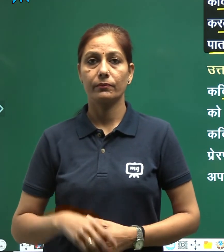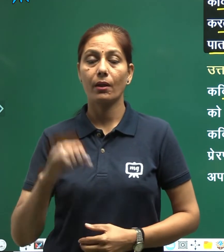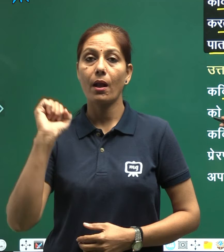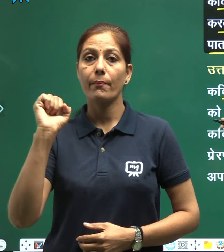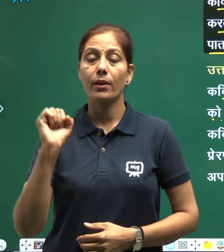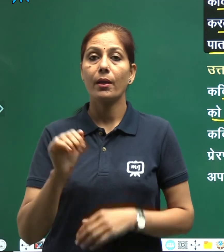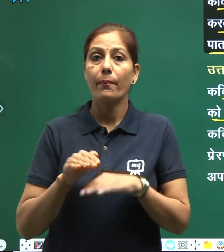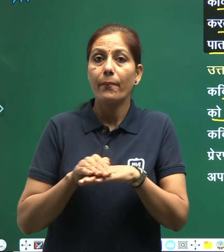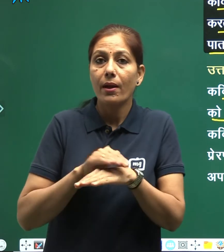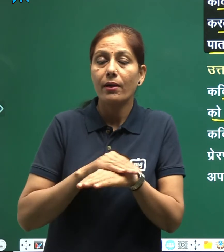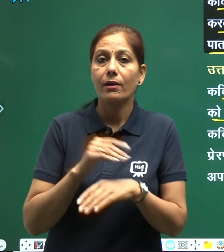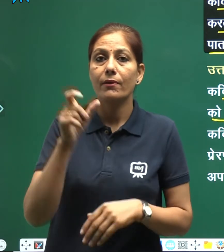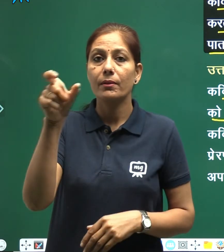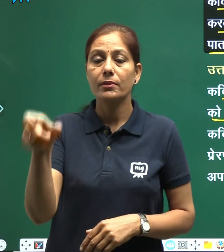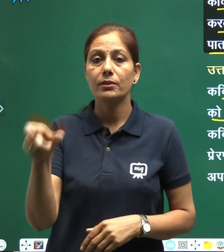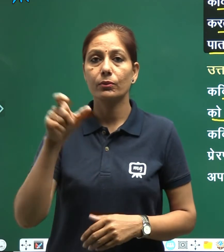अपने प्रिय को